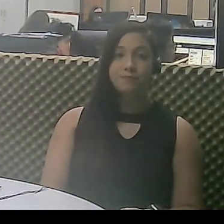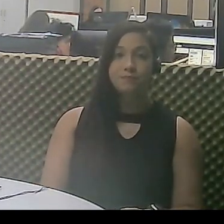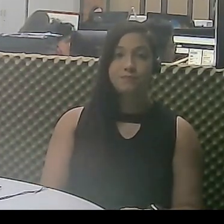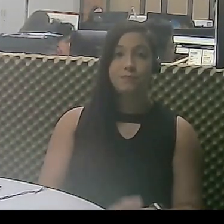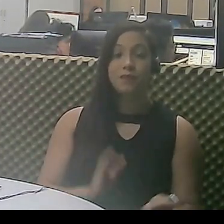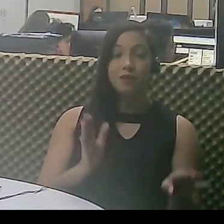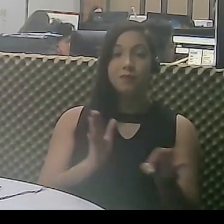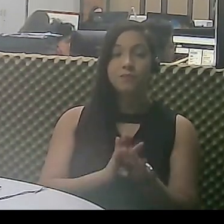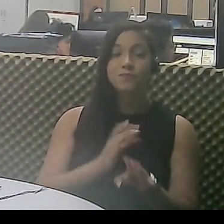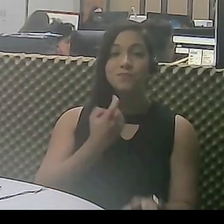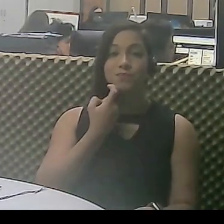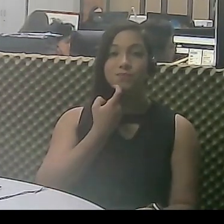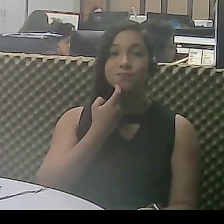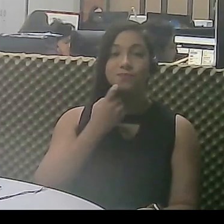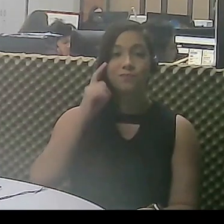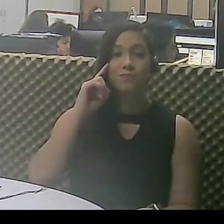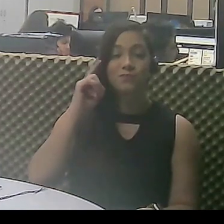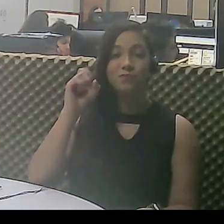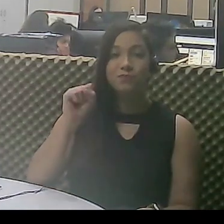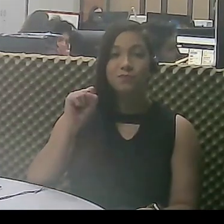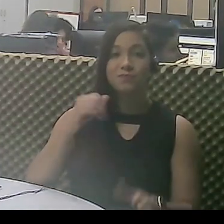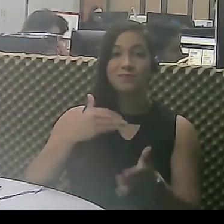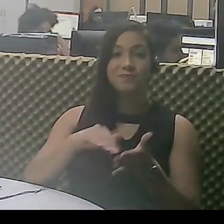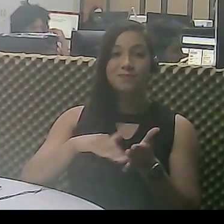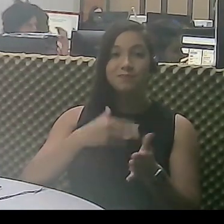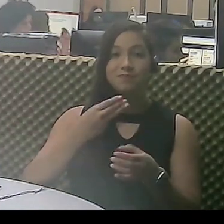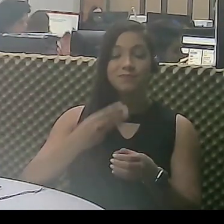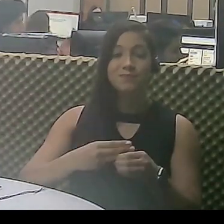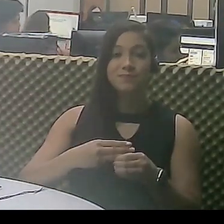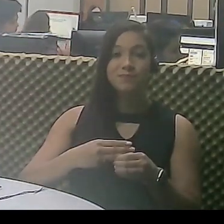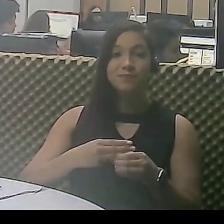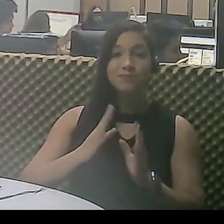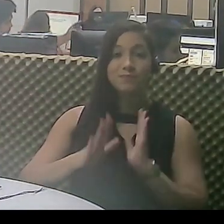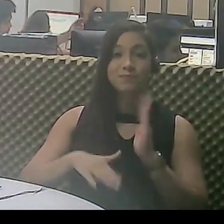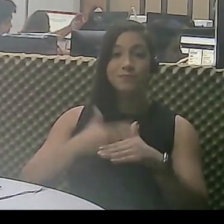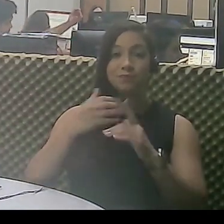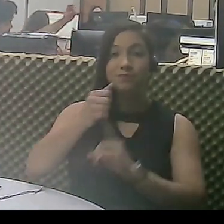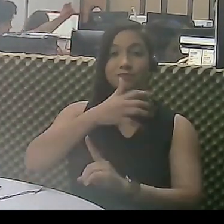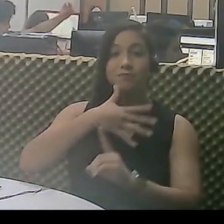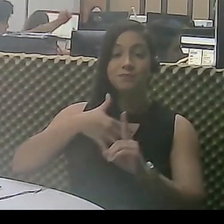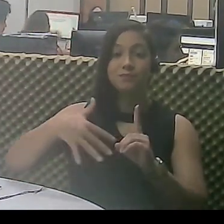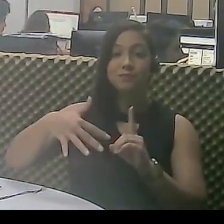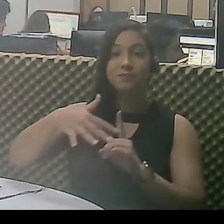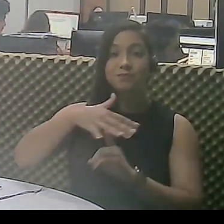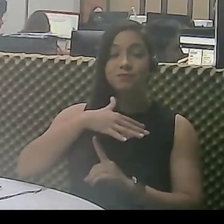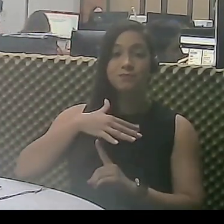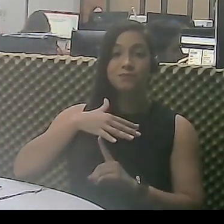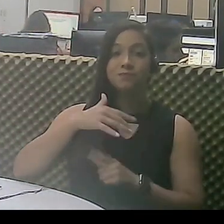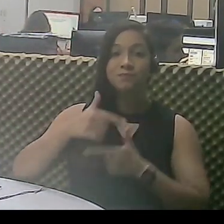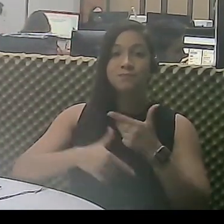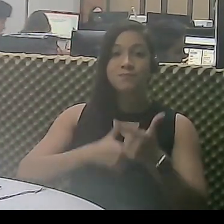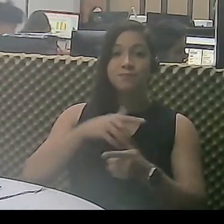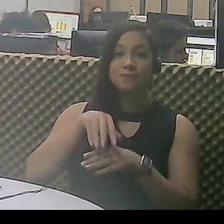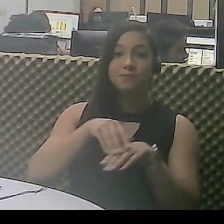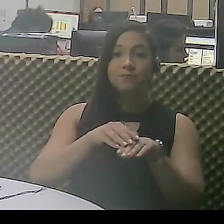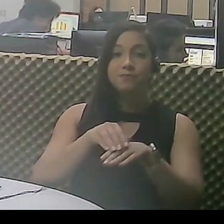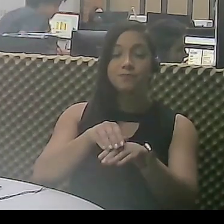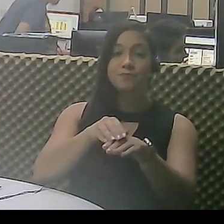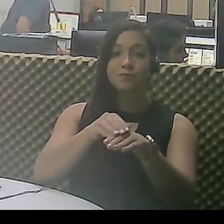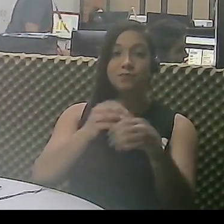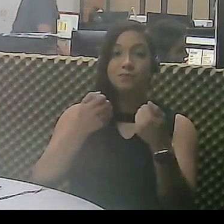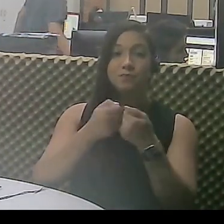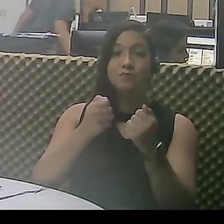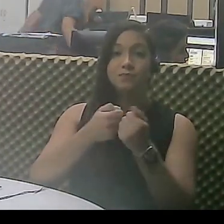Até esta sexta-feira, dia 8, a Secretaria Municipal de Desenvolvimento Social leva os serviços disponibilizados